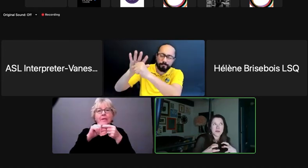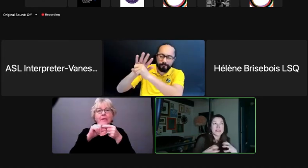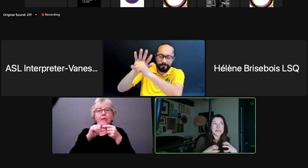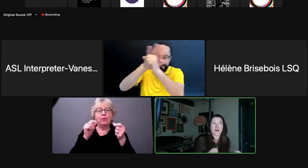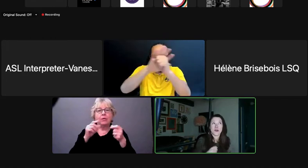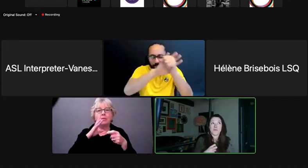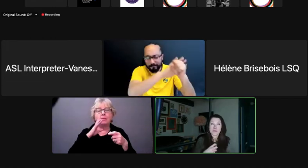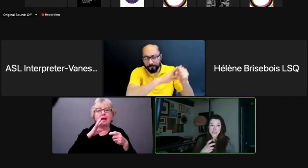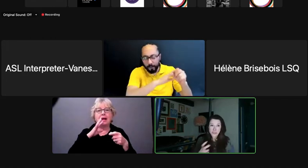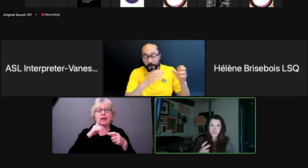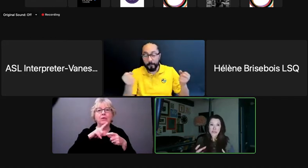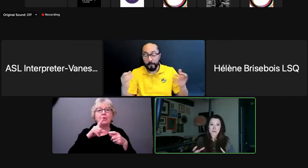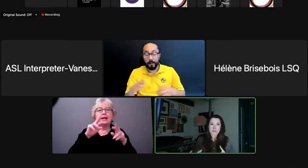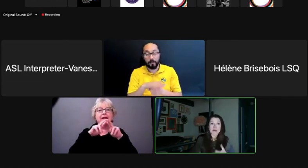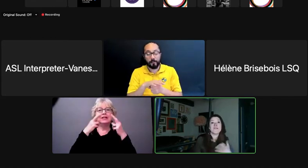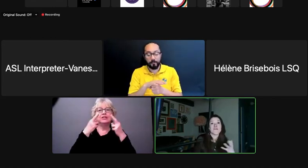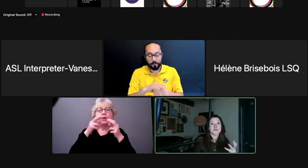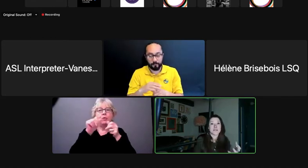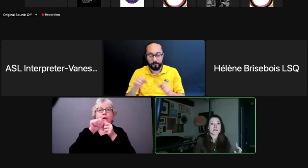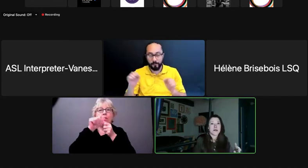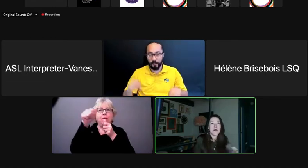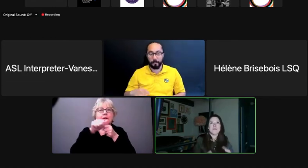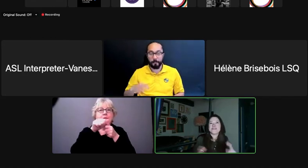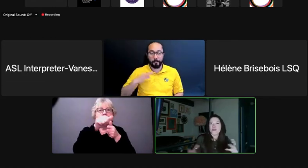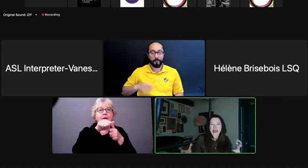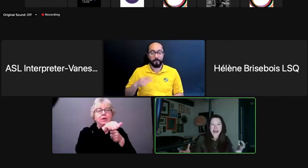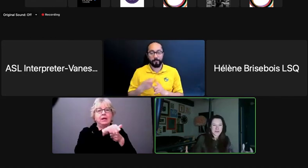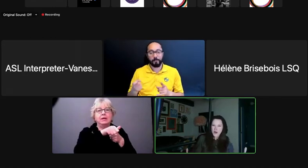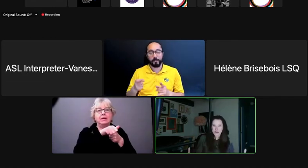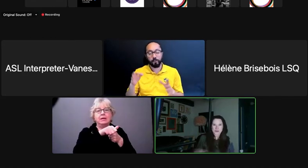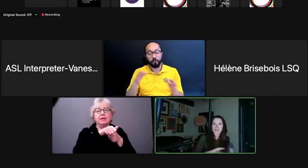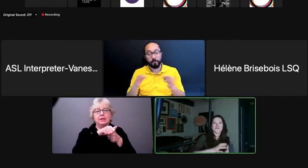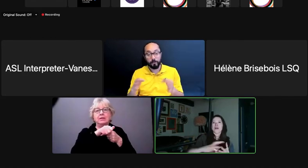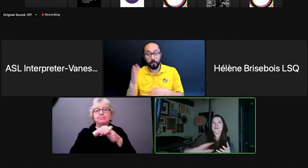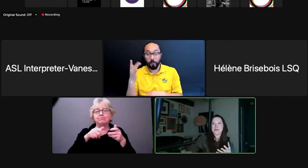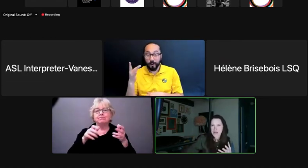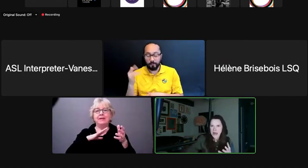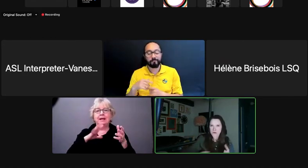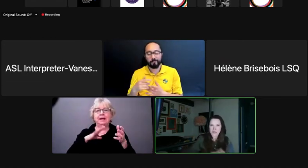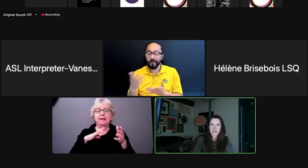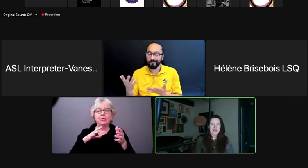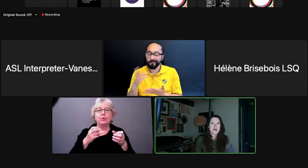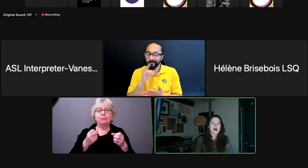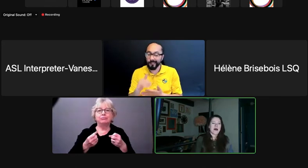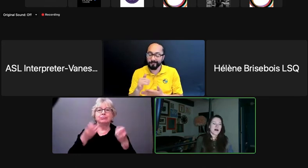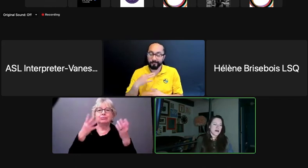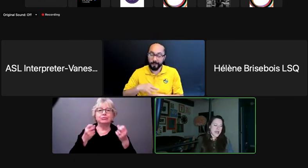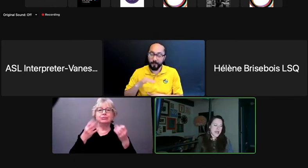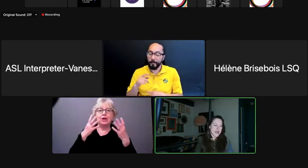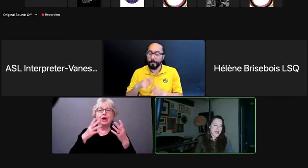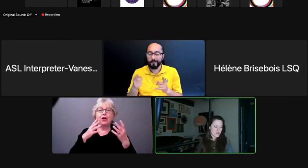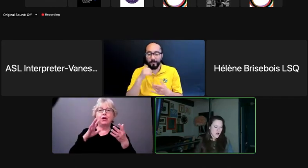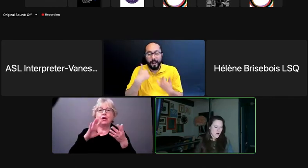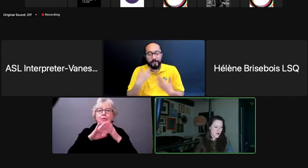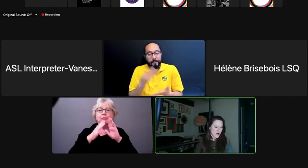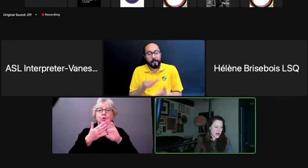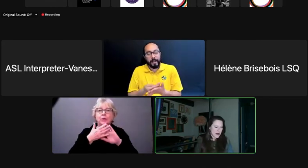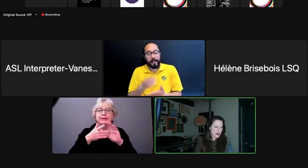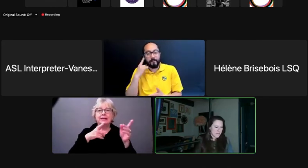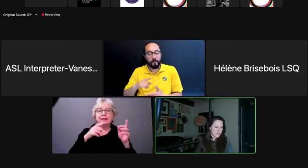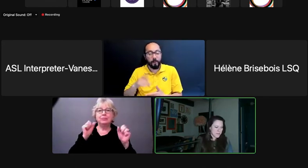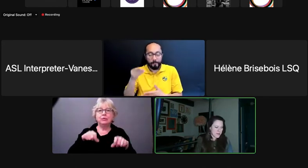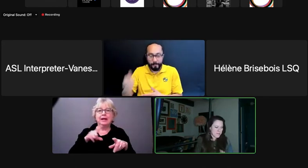régions éloignées il y a plusieurs communautés qui pourraient bénéficier de